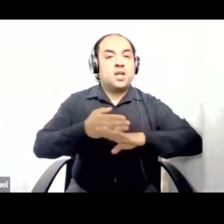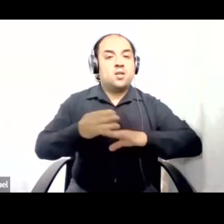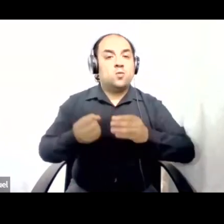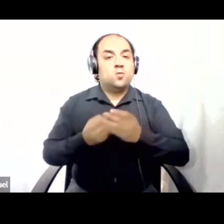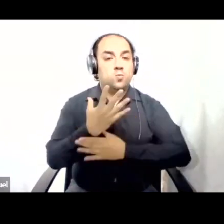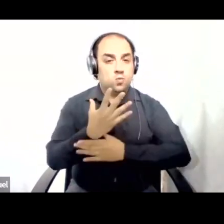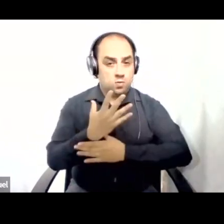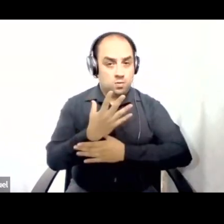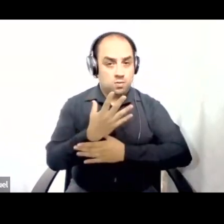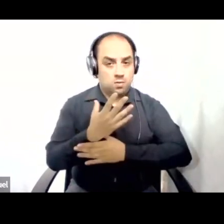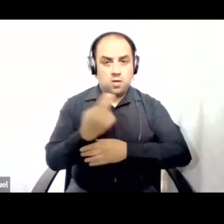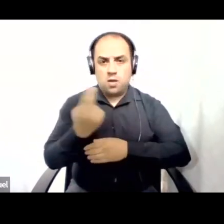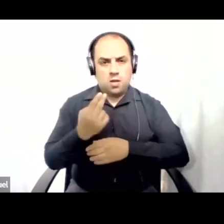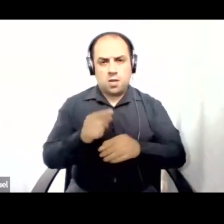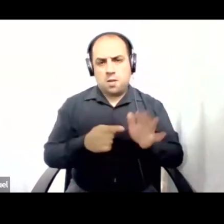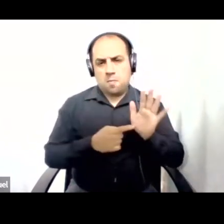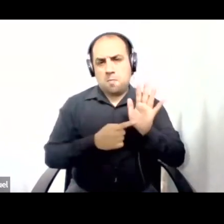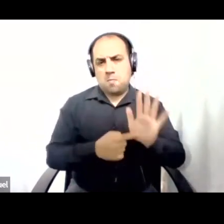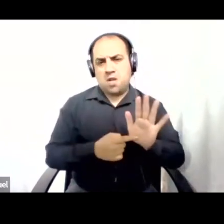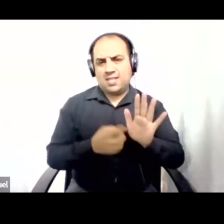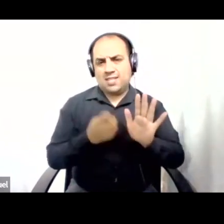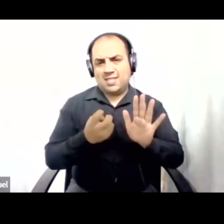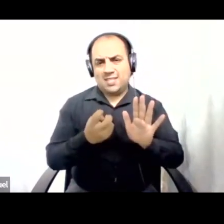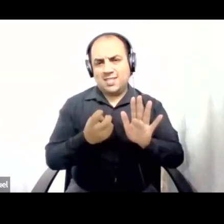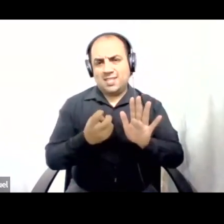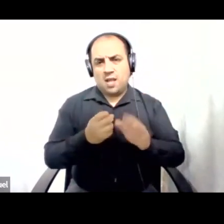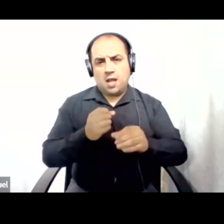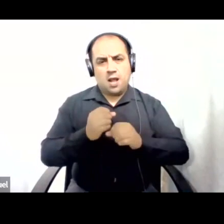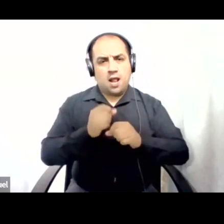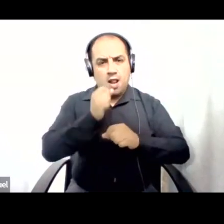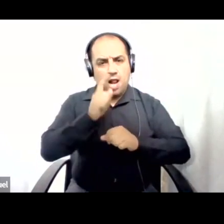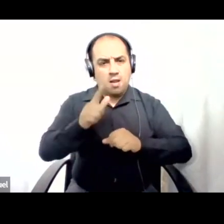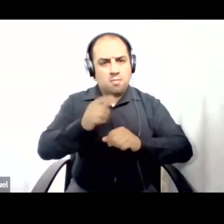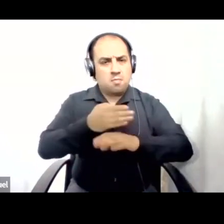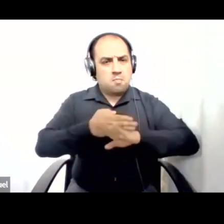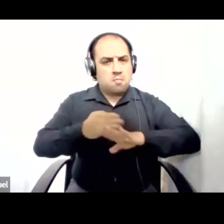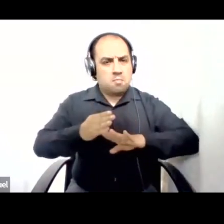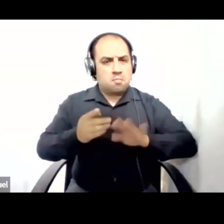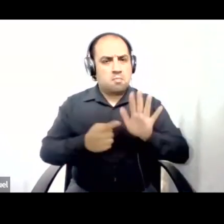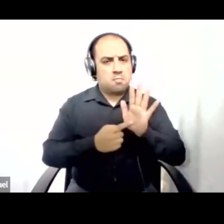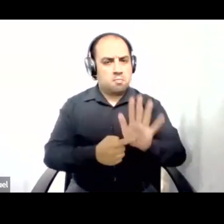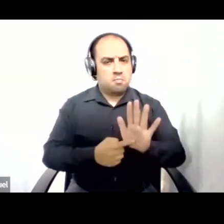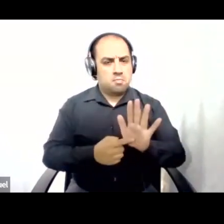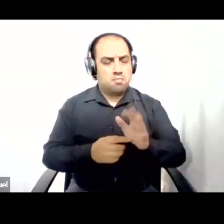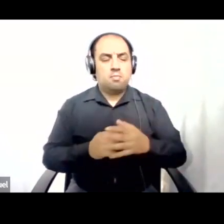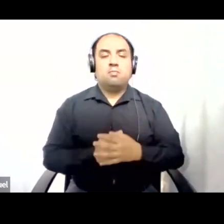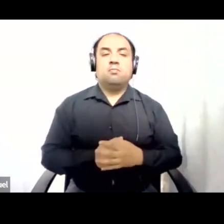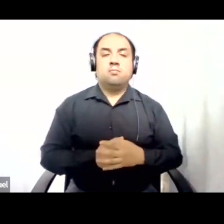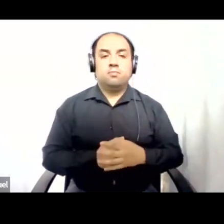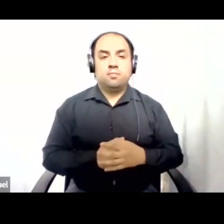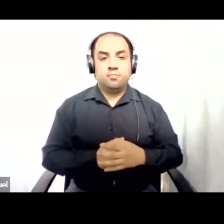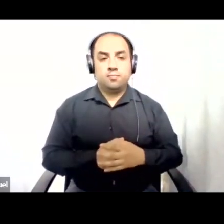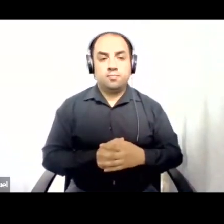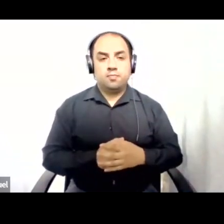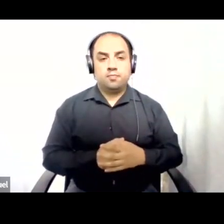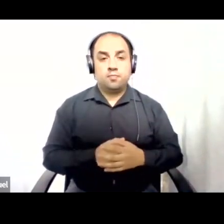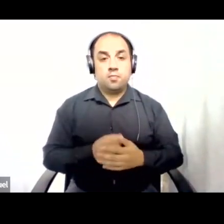Invito a que nos quedemos como con esta idea y veamos la siguiente,